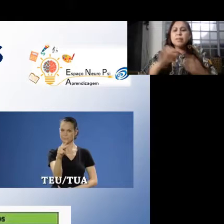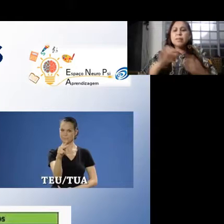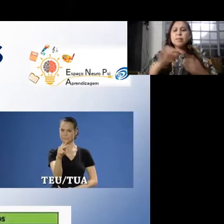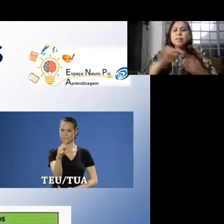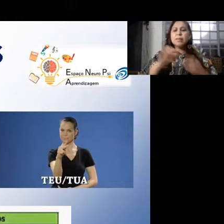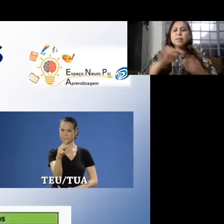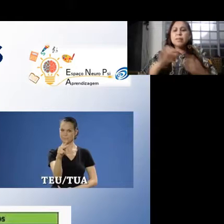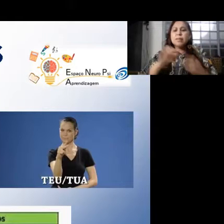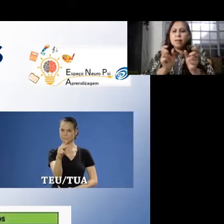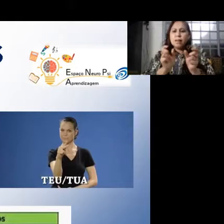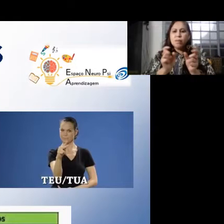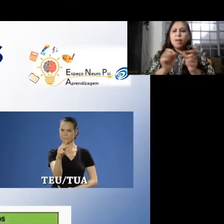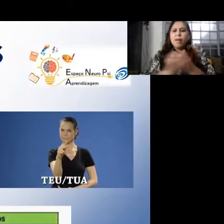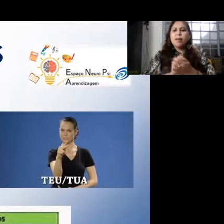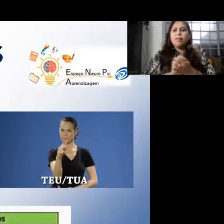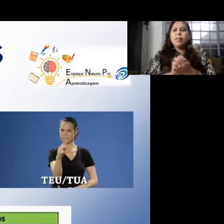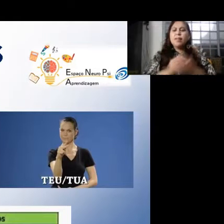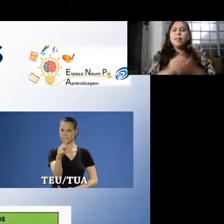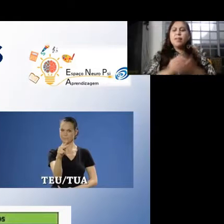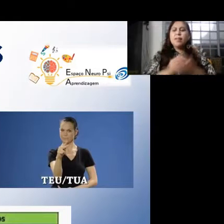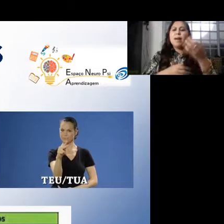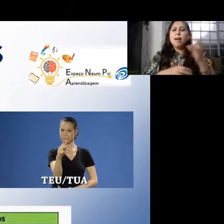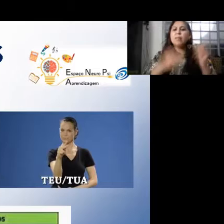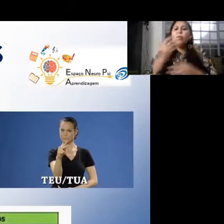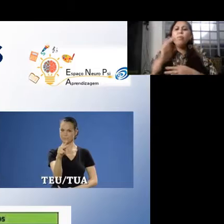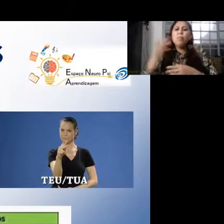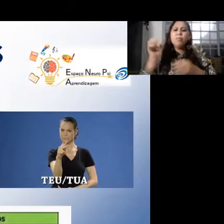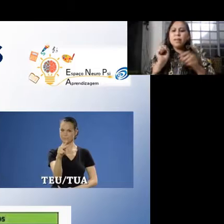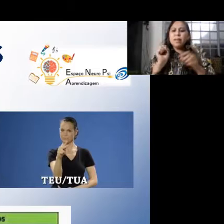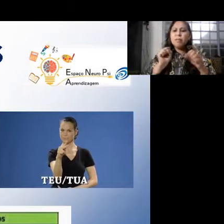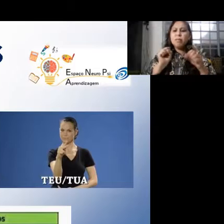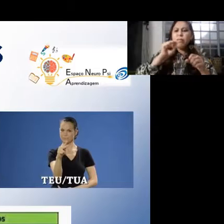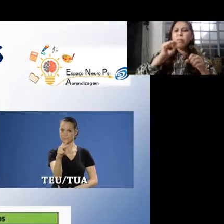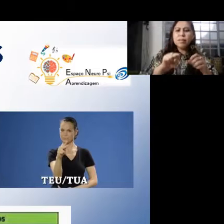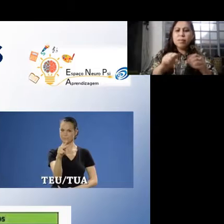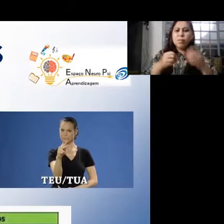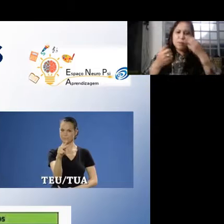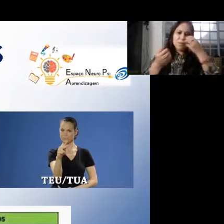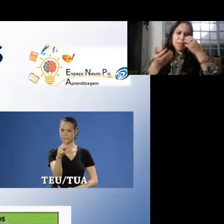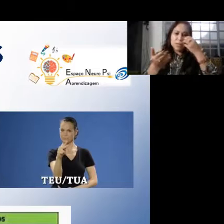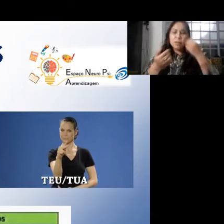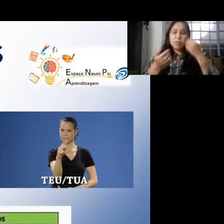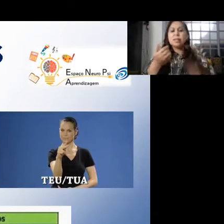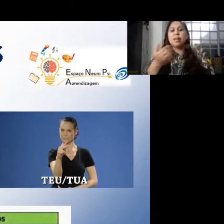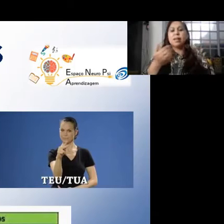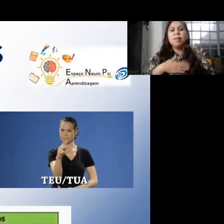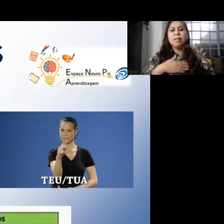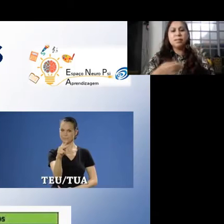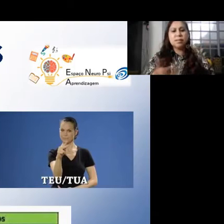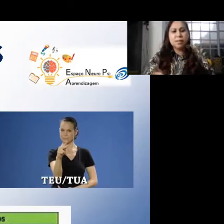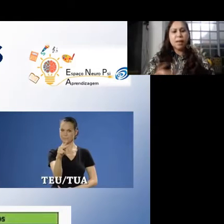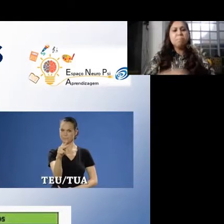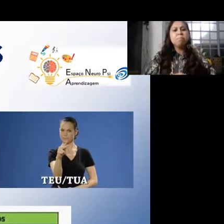essa pluralização ela vai ser marcada com o movimento, e não com um S, como o da gente, no caso aí